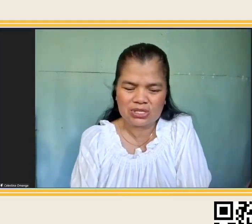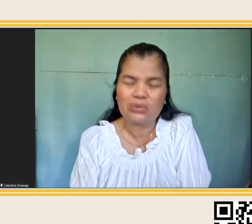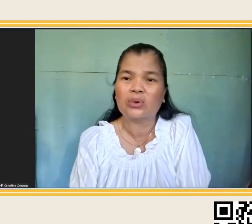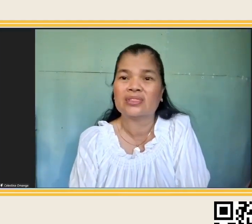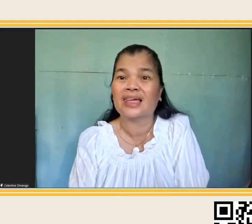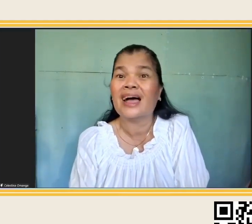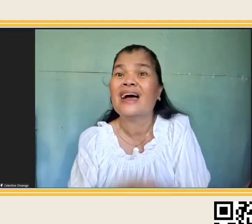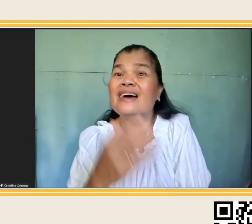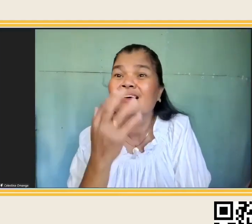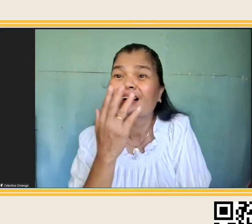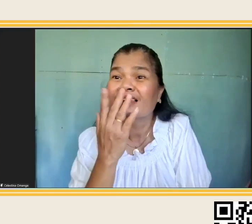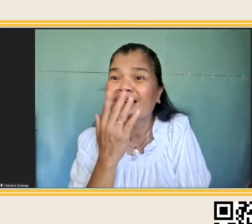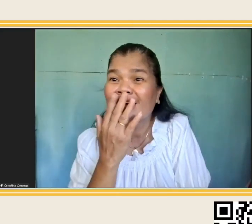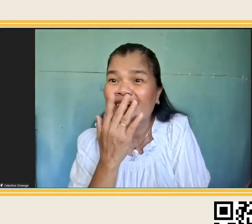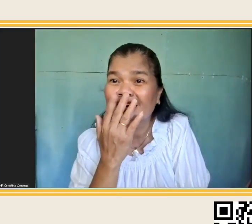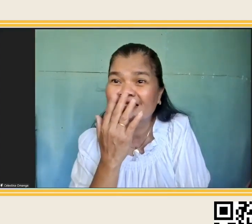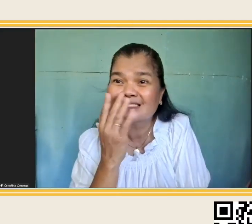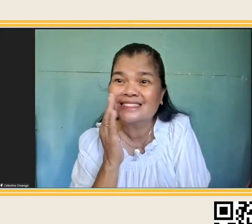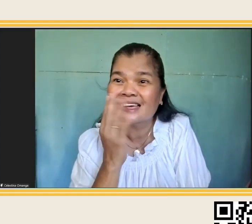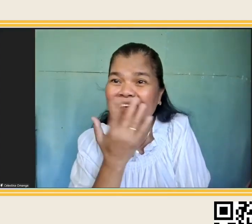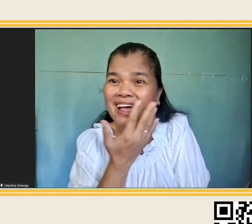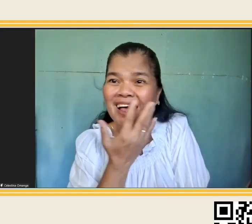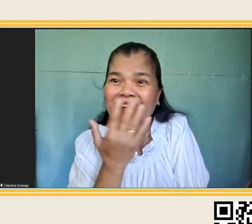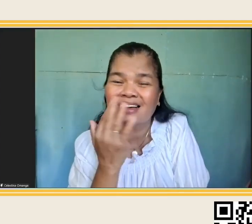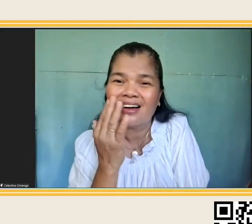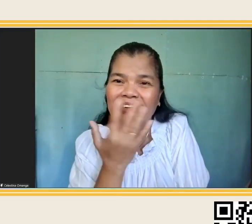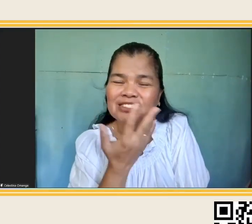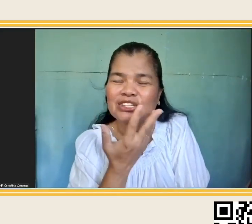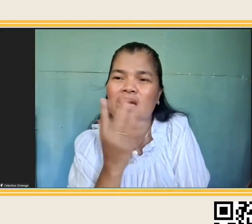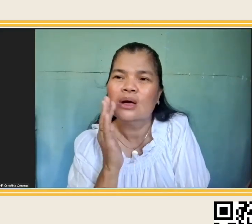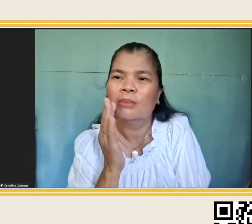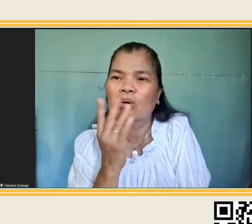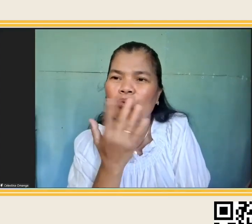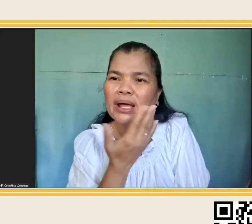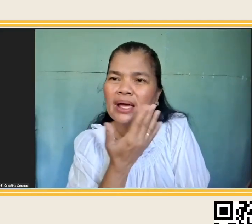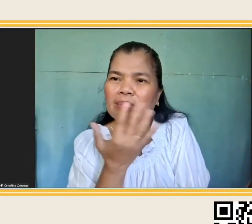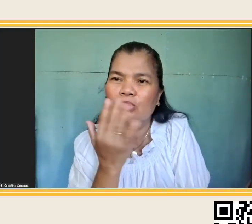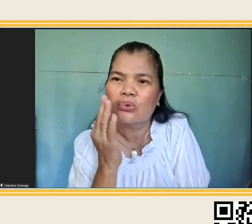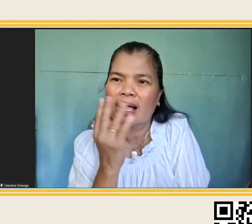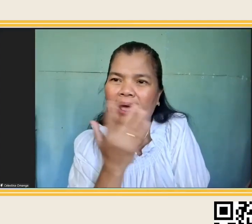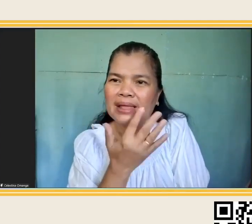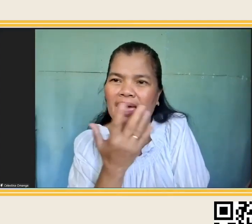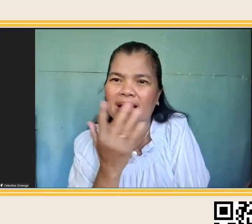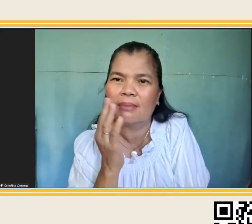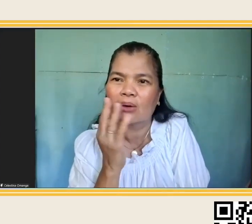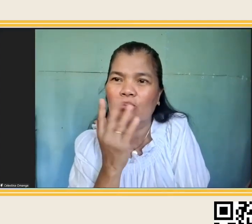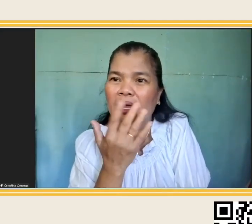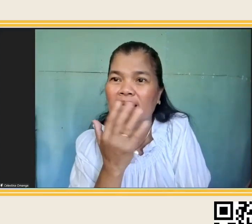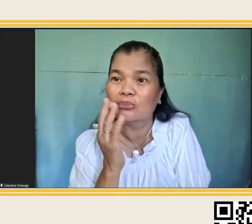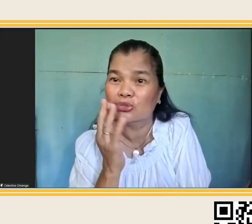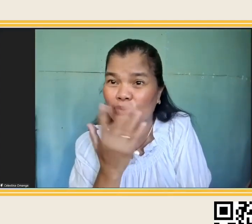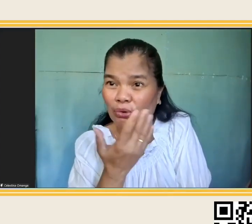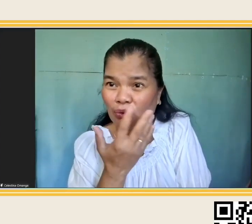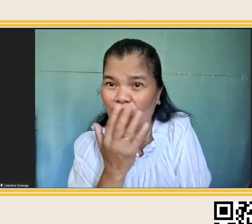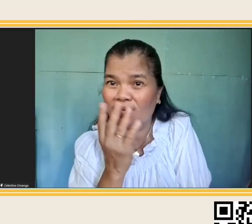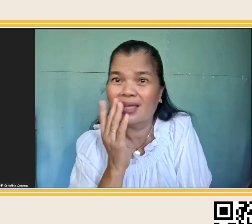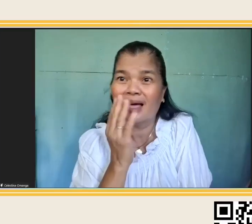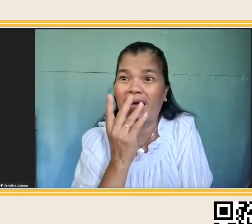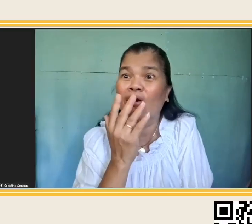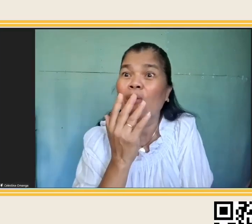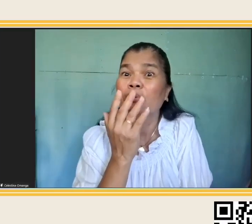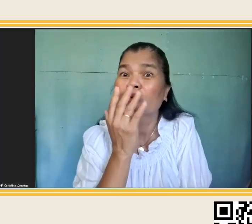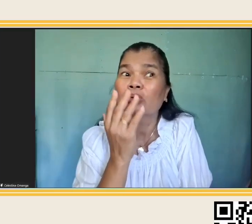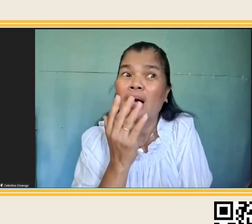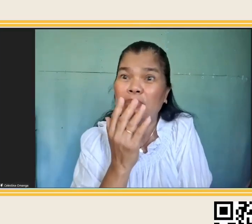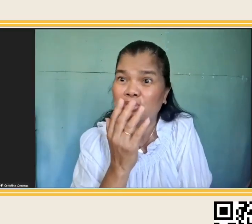Let's proceed with the colors. Ayan, colors. Makulay ang buhay dahil makulay ang mundo.